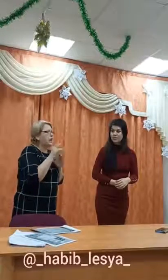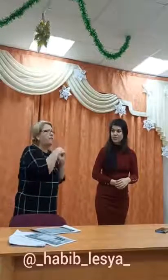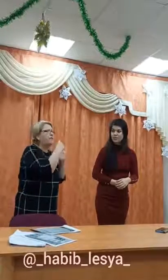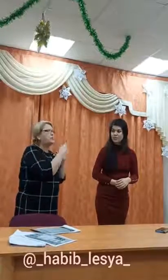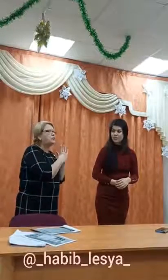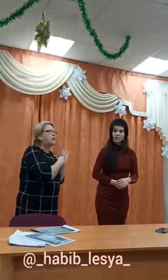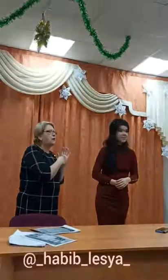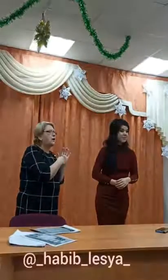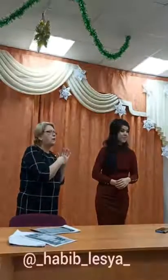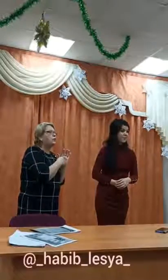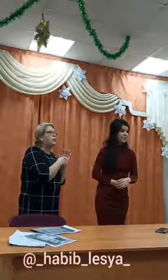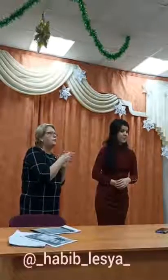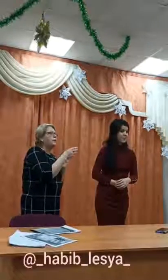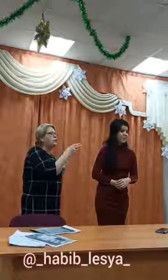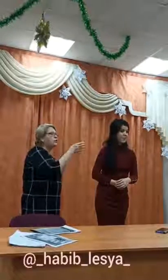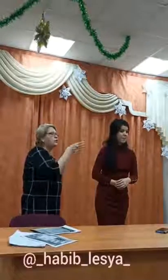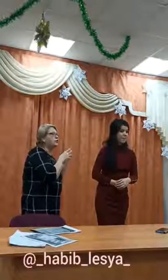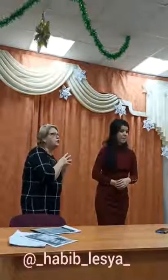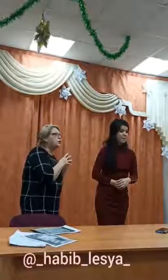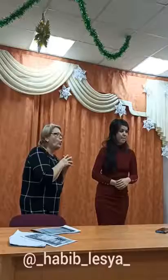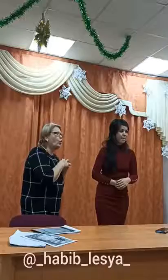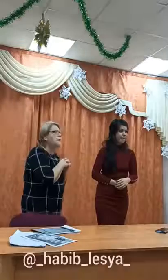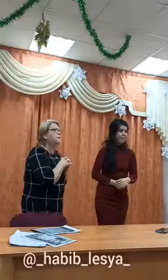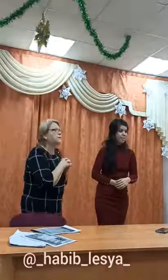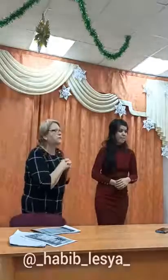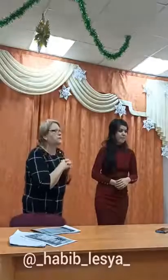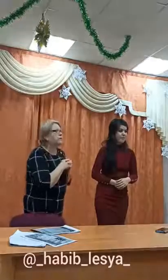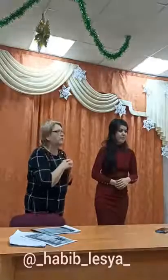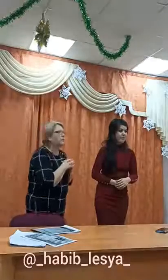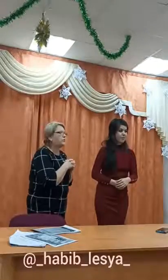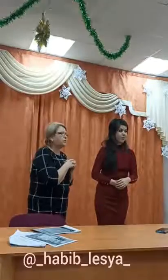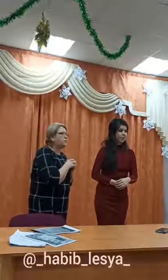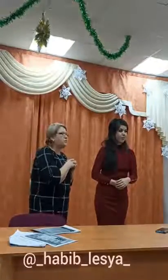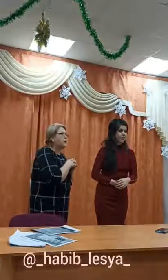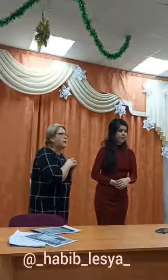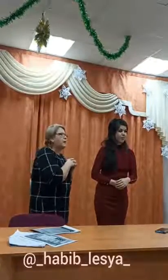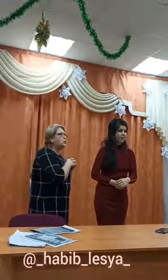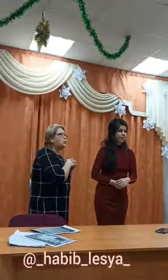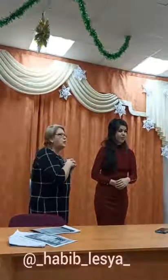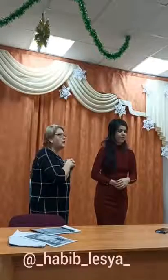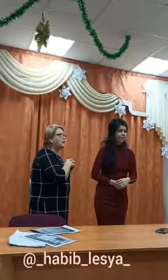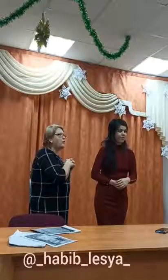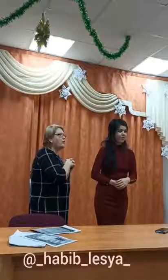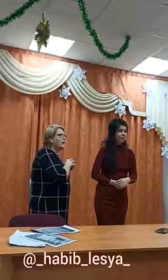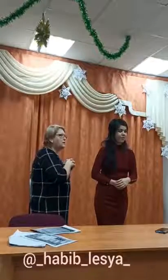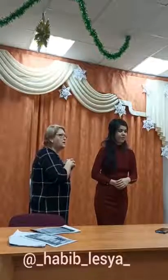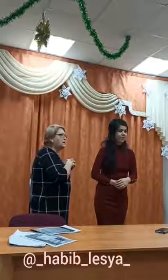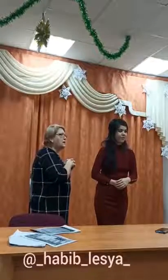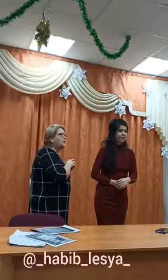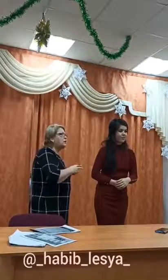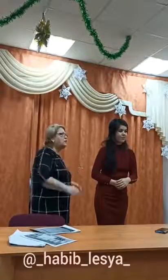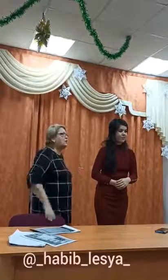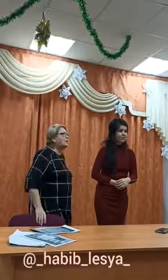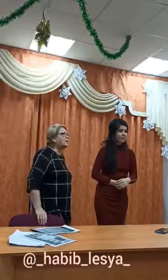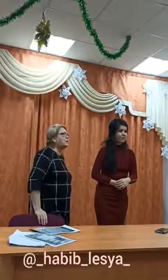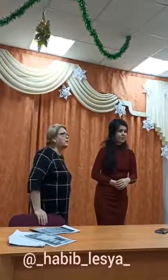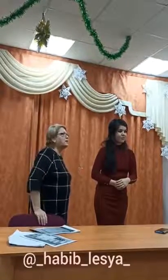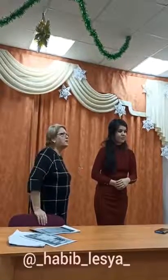нету? Вопросы есть. Вот поддерживать воля. еще, говорит, до вас я читала про